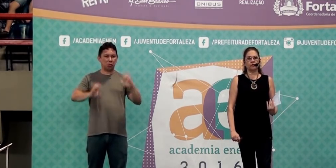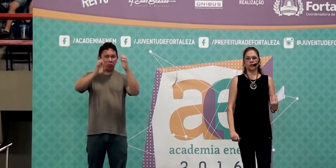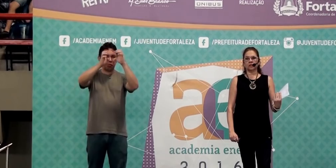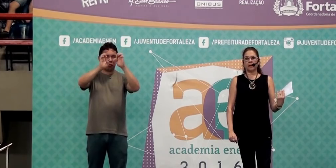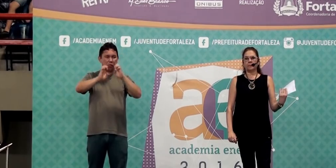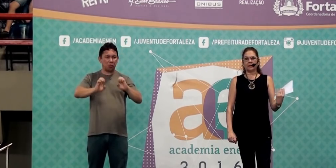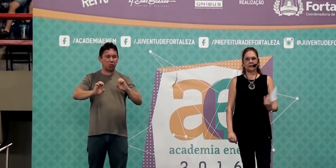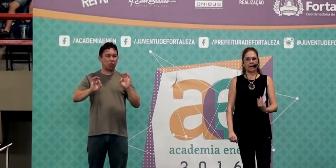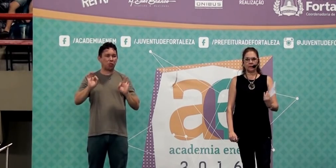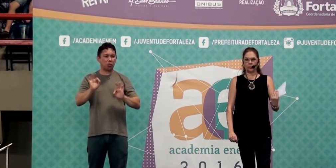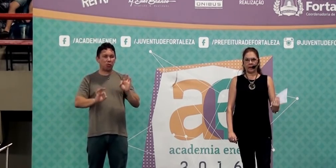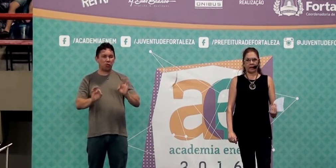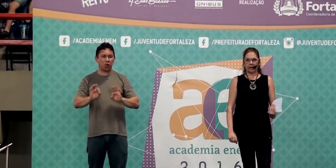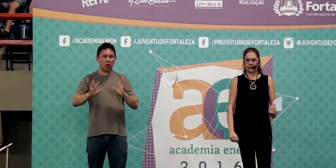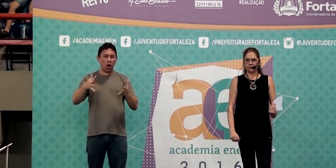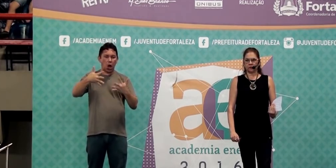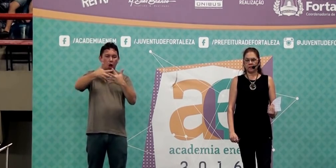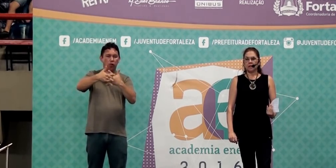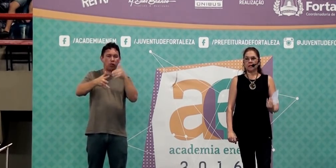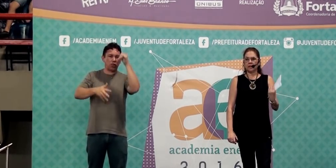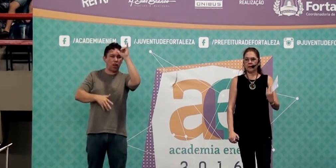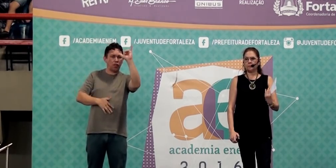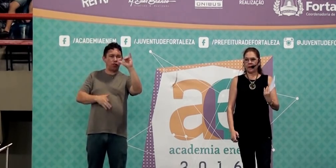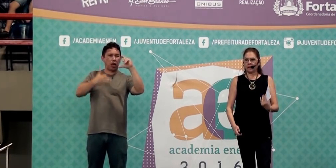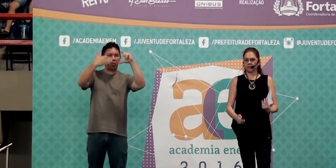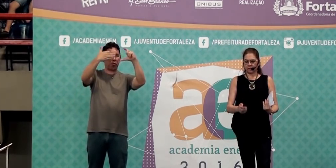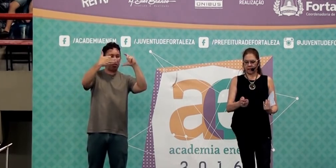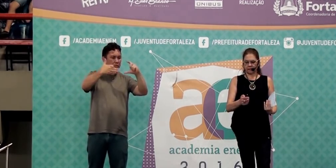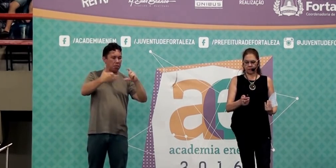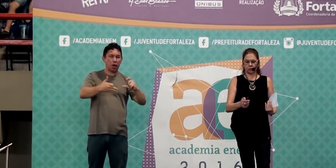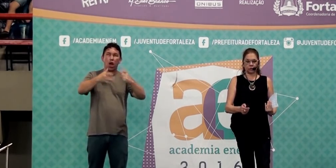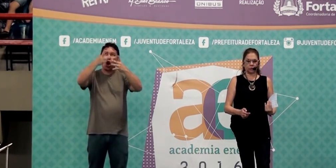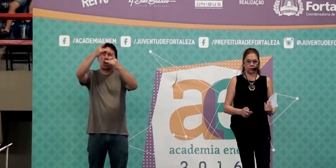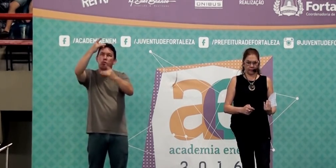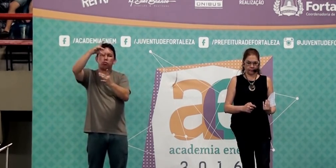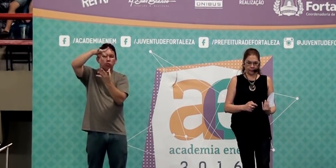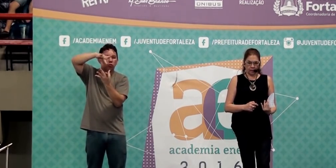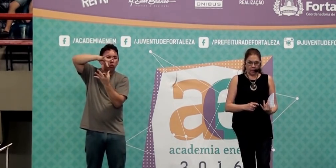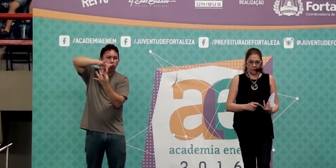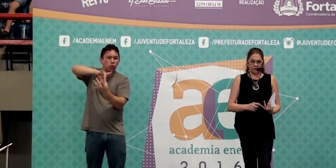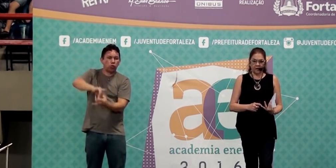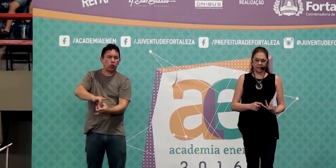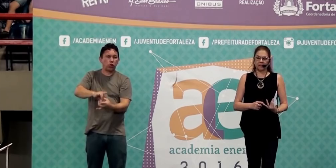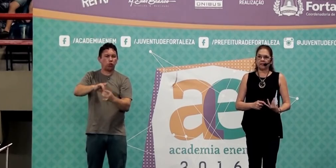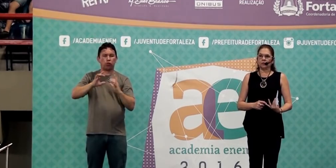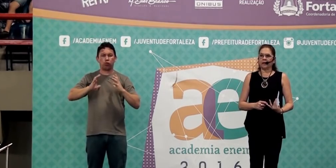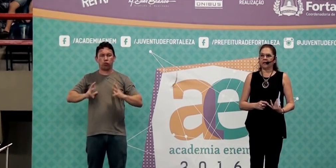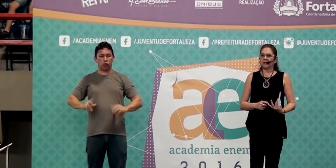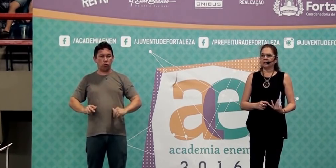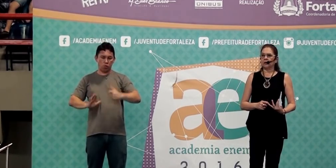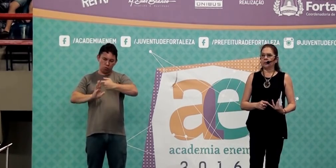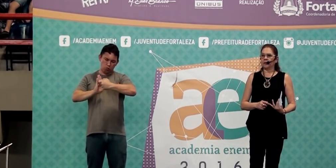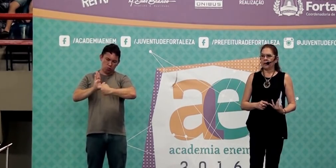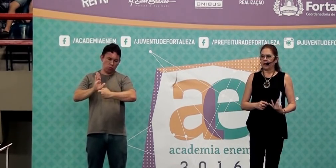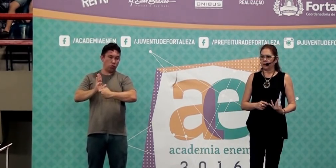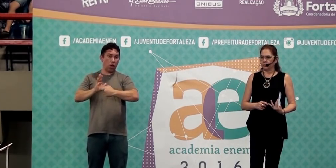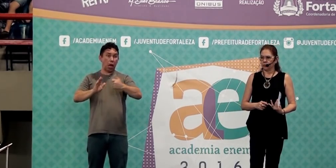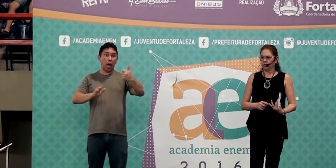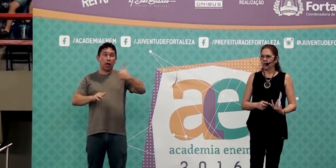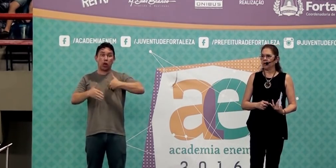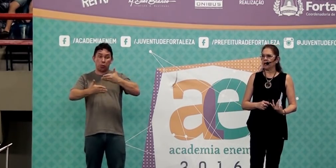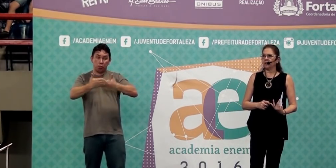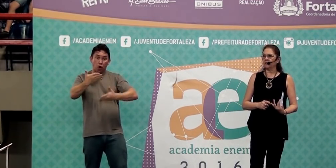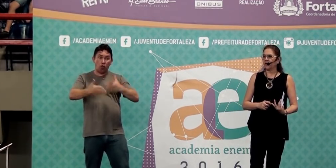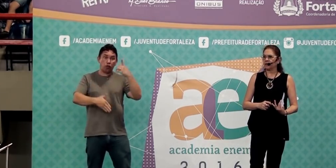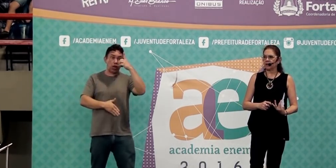Eu não vou ter matado parágrafos e nem partes dessa estrutura. Faça a sua redação